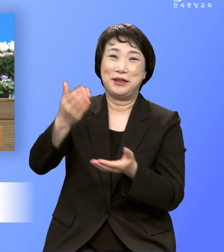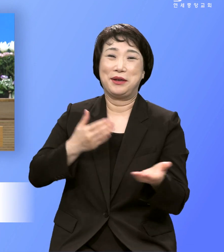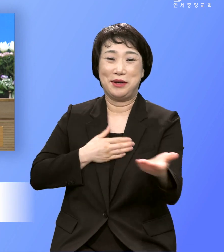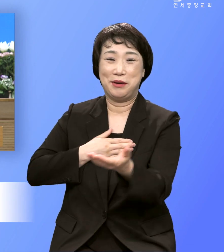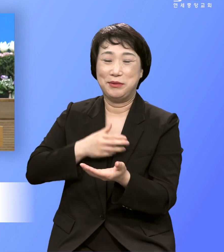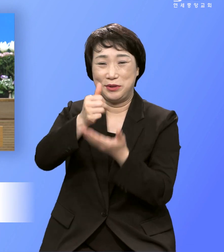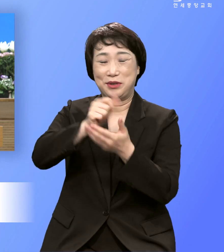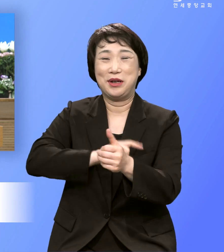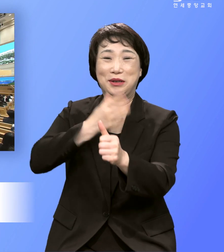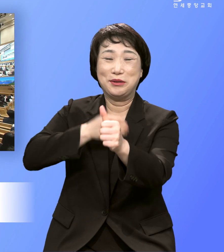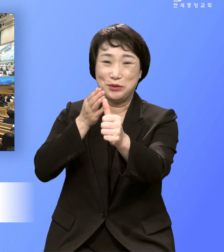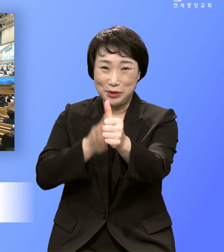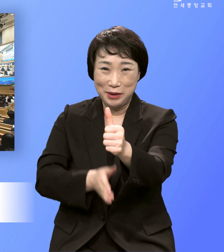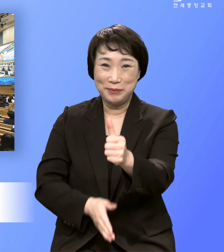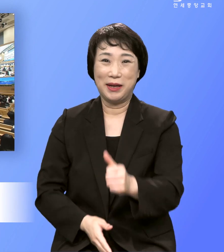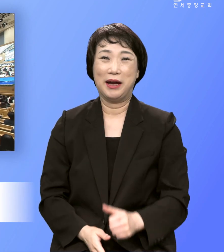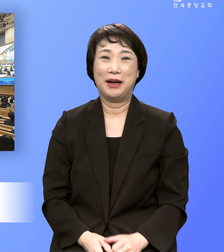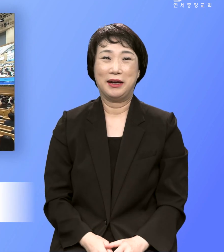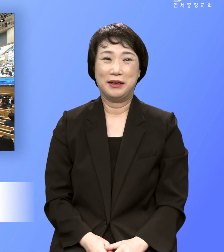주님의 이름으로 축원합니다.